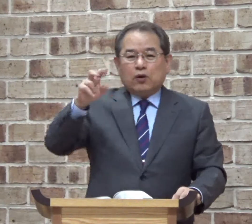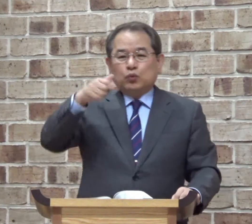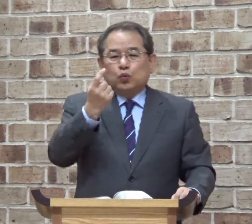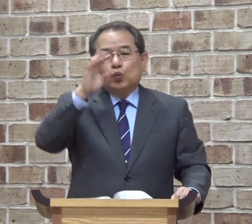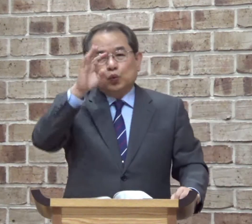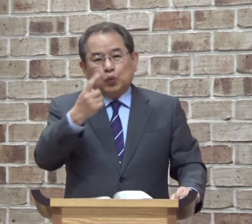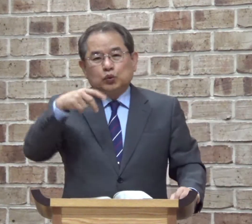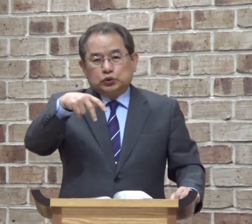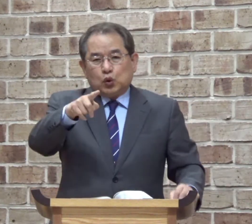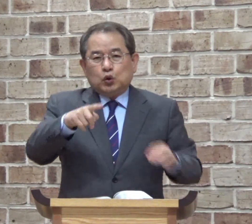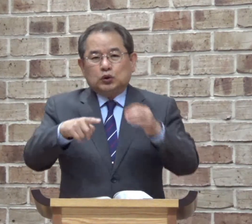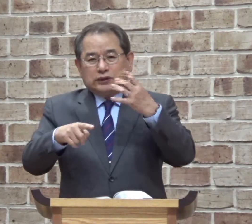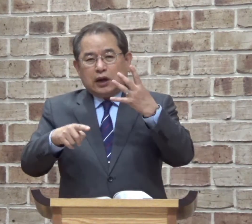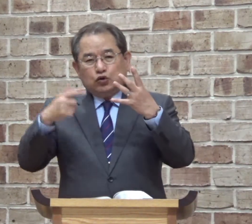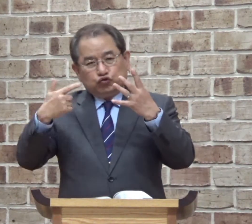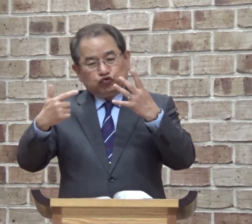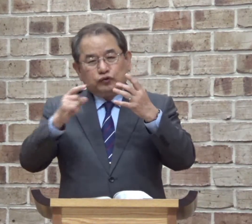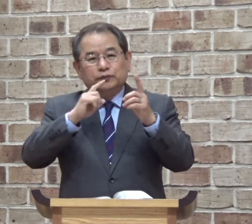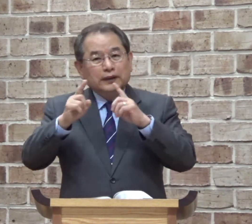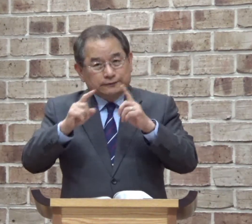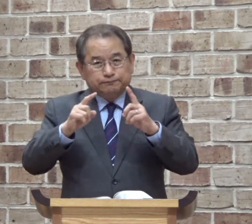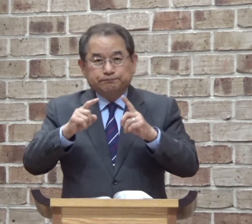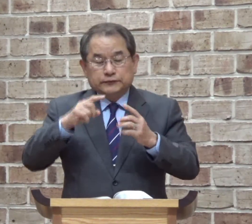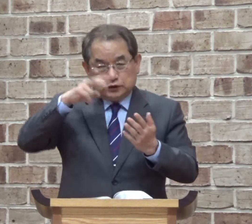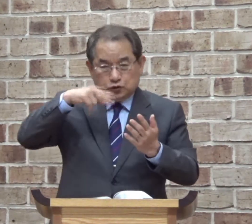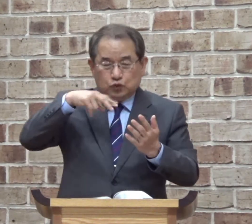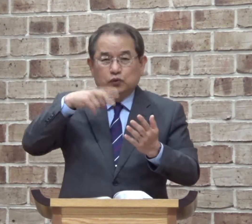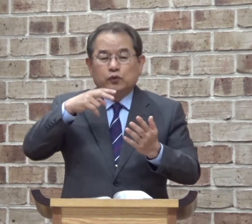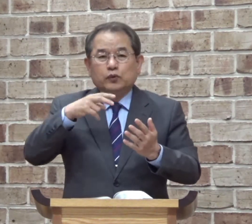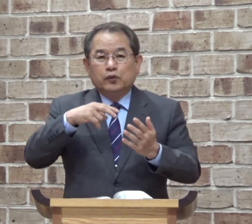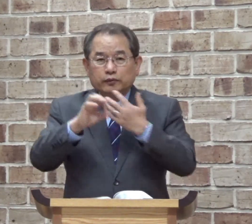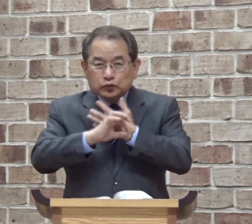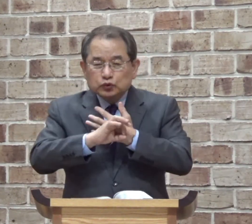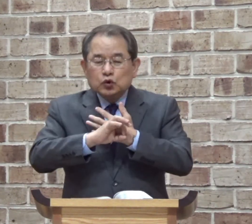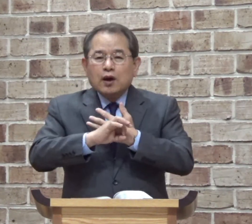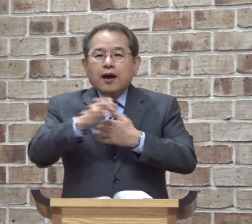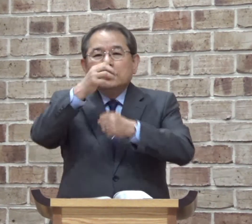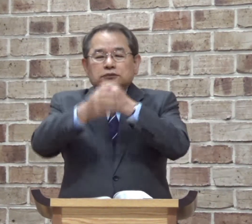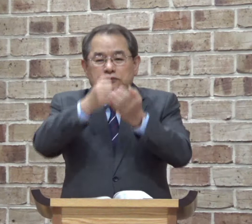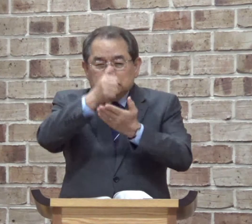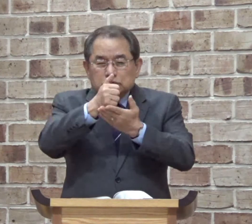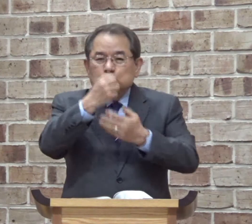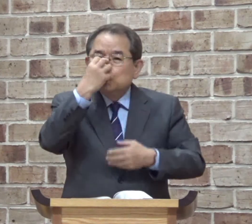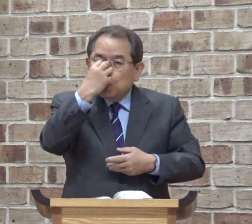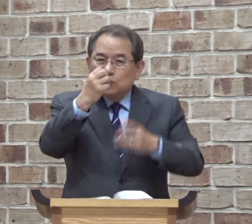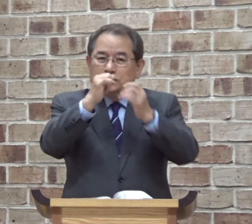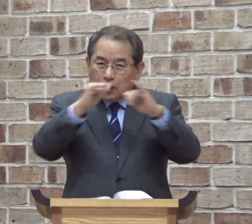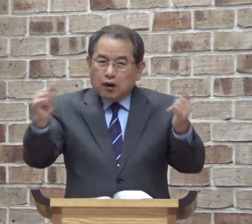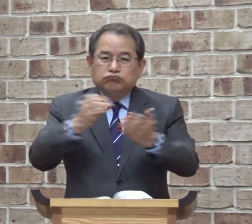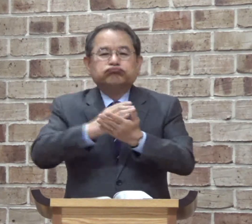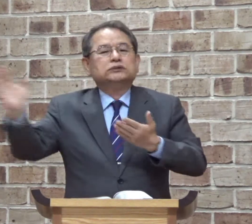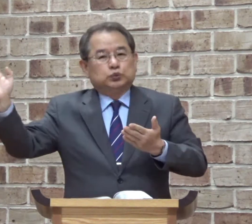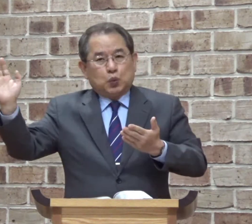하나님이 교만한 자를 물리치시고 겸손한 자에게 은혜를 주신다